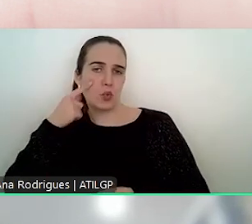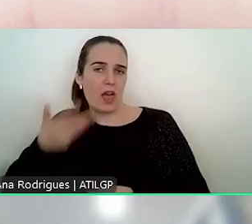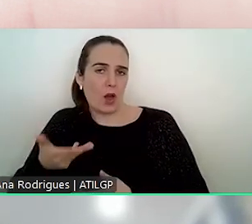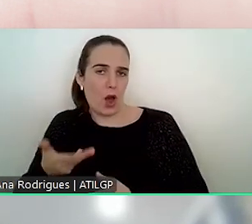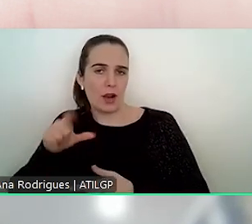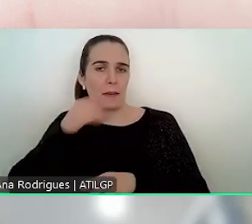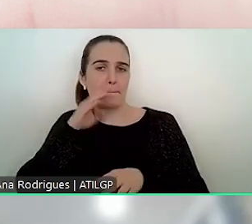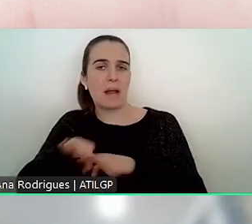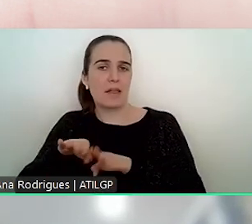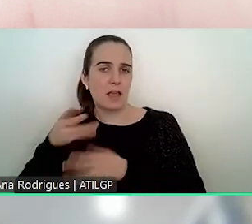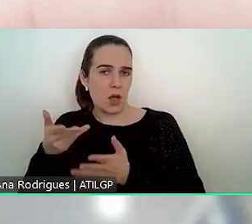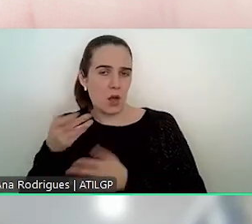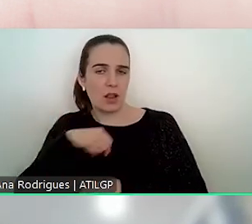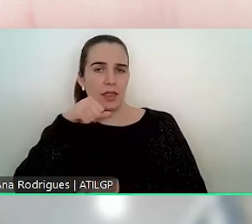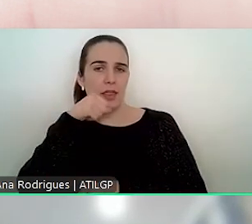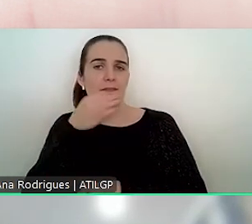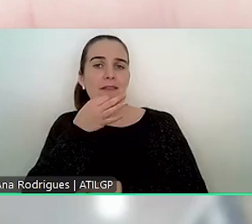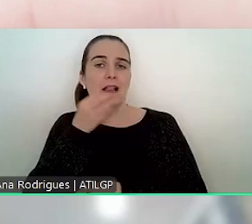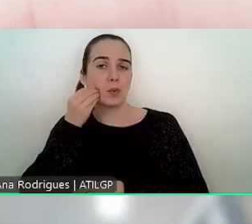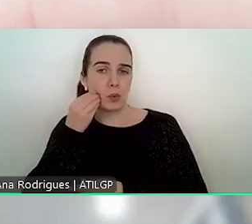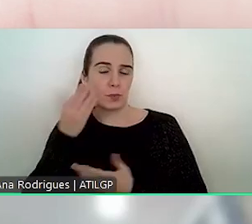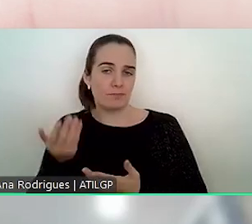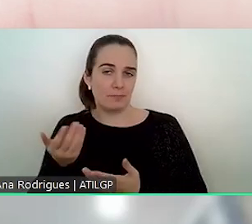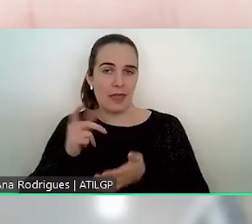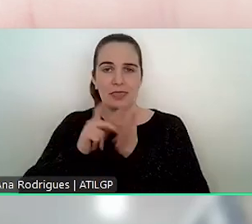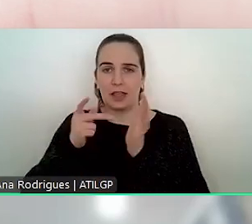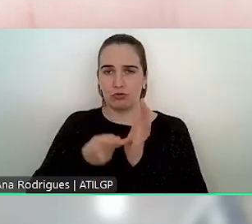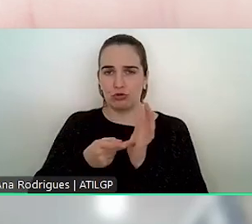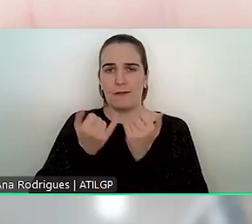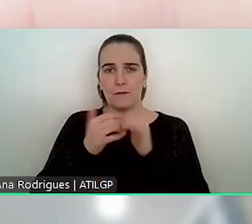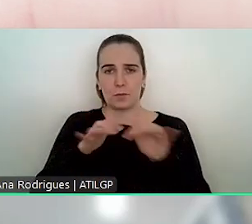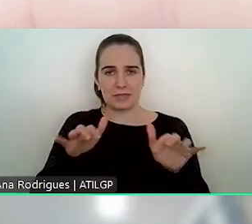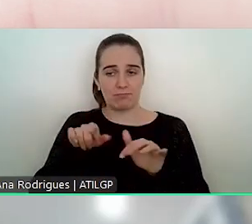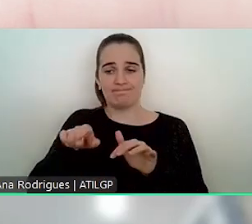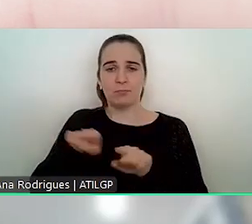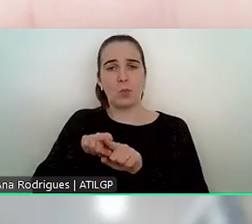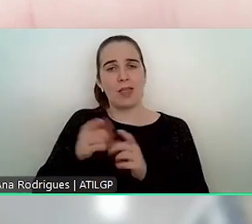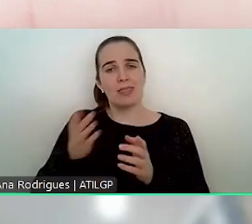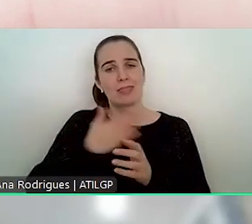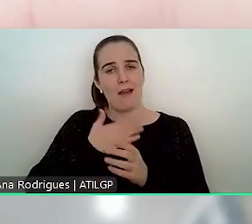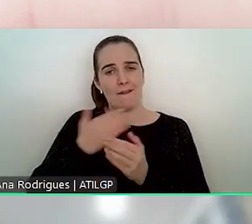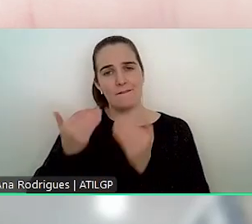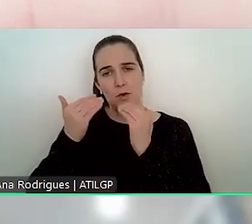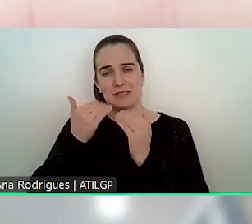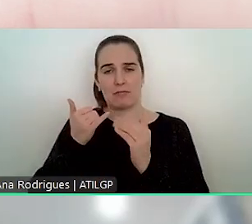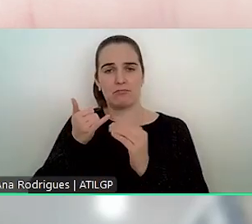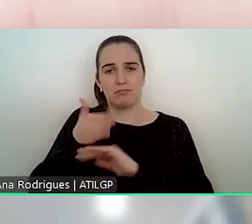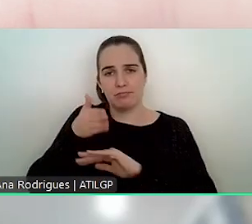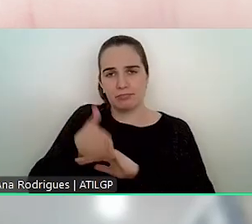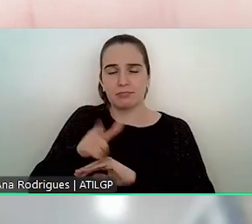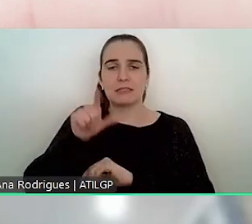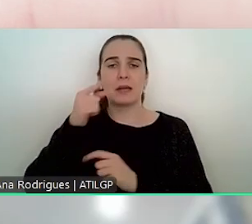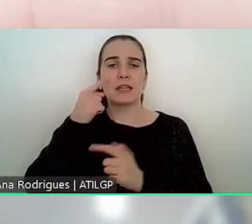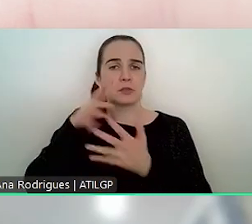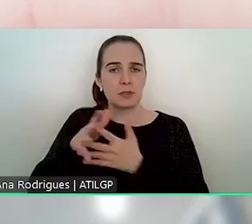práticas atuais o socorrermos das tecnologias de informação enquanto meio fundamental, quer para promover a